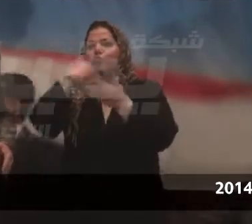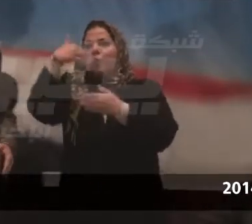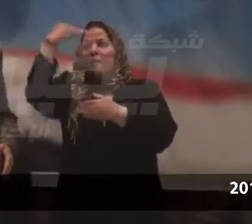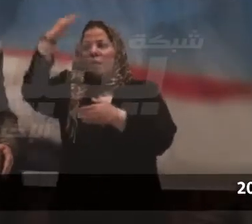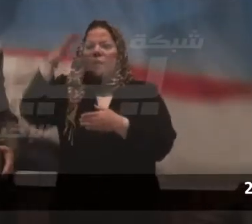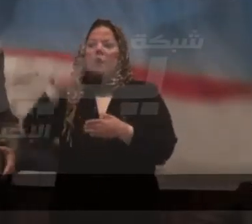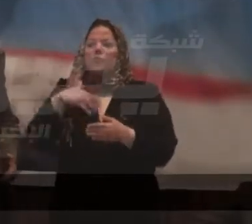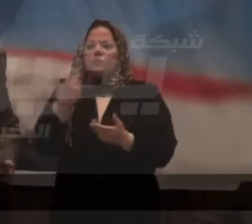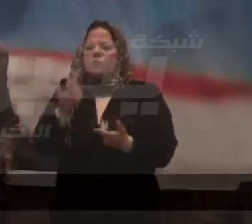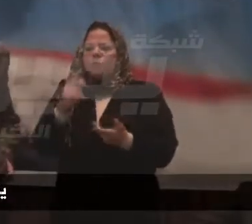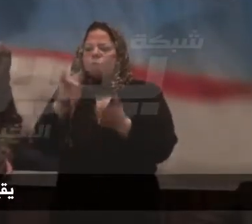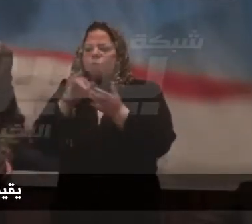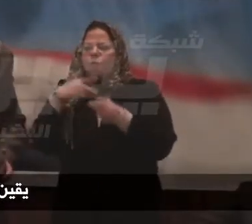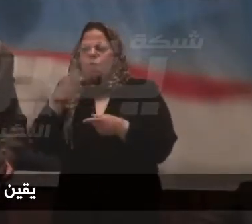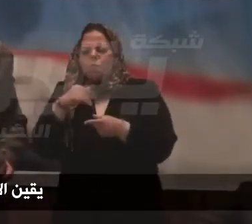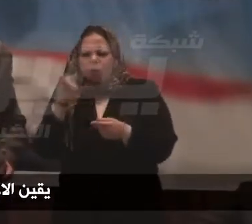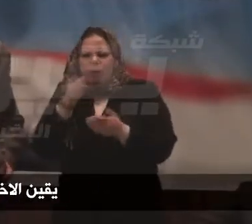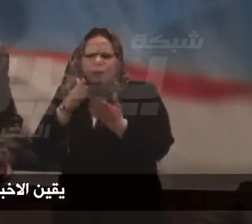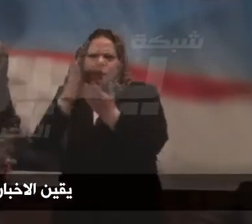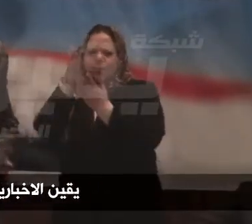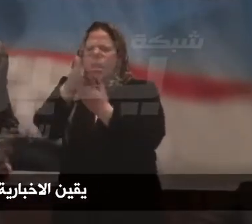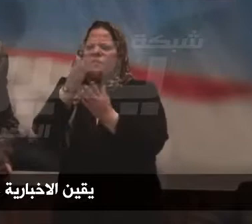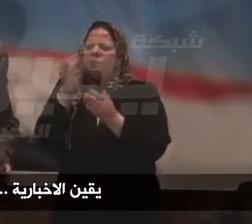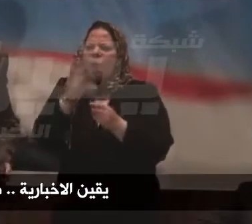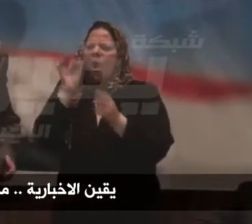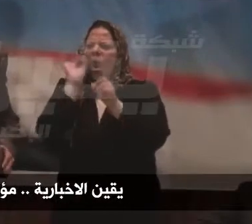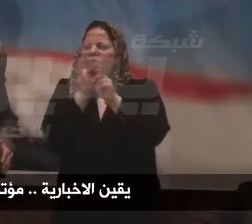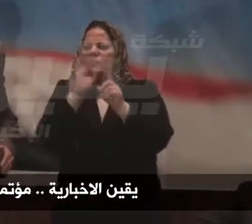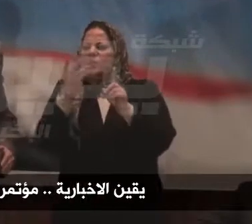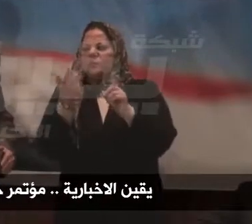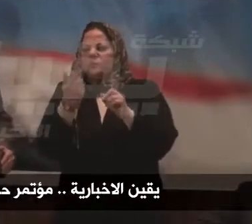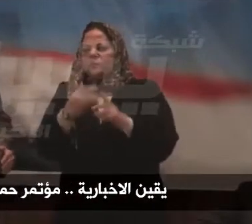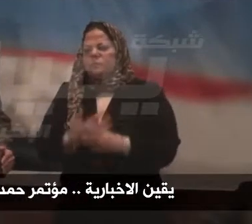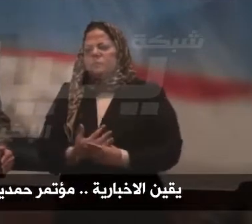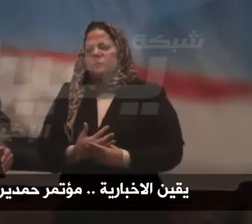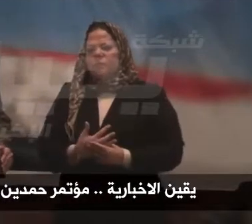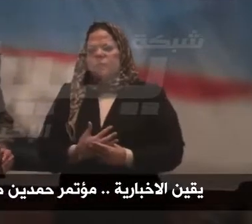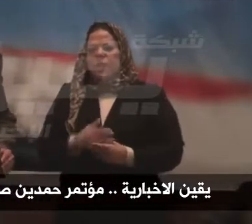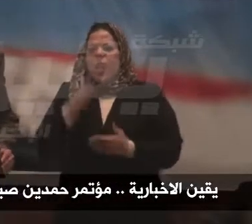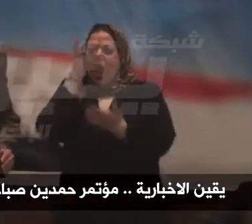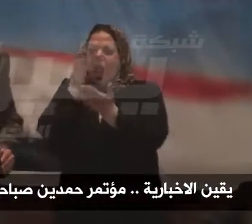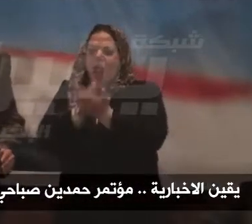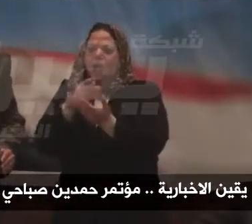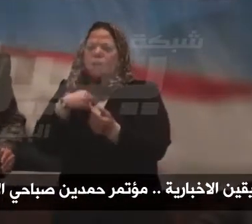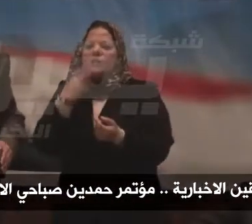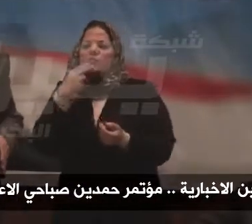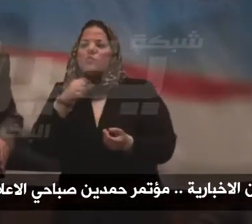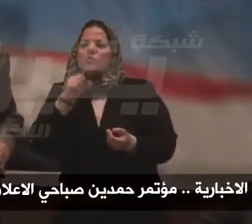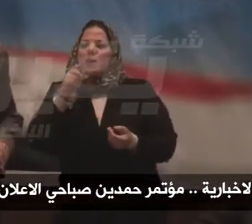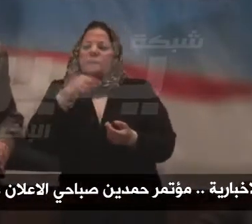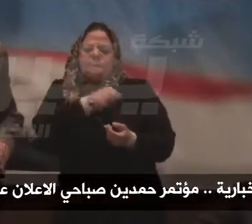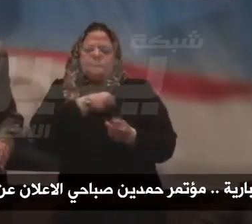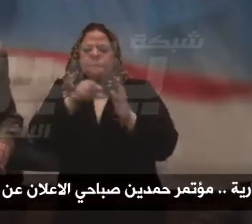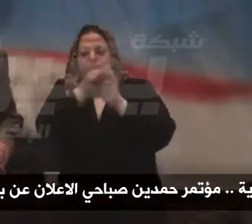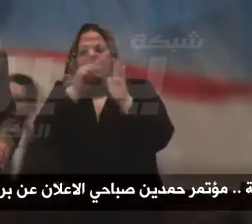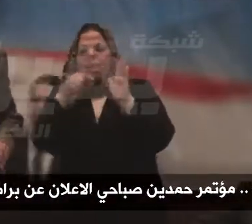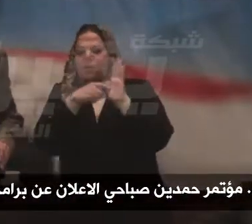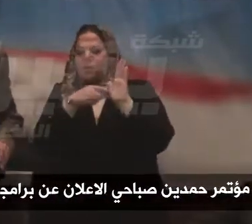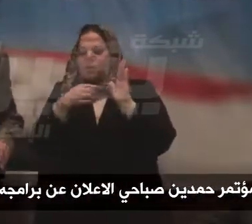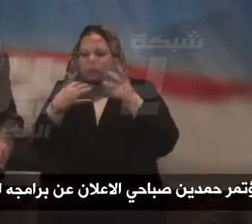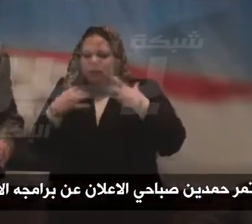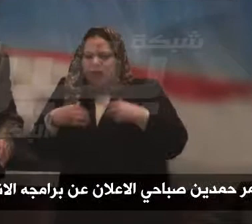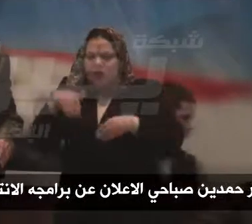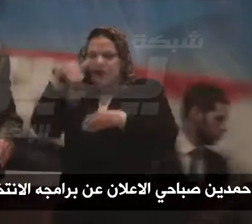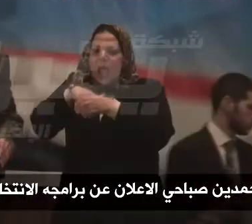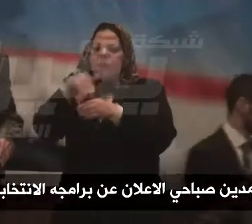ما نصل به إليه. الوصول إليه هو في مبتغاه بتحقيق ما نسمى برنامج التأمين